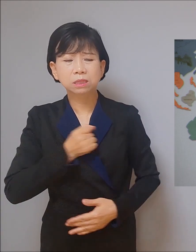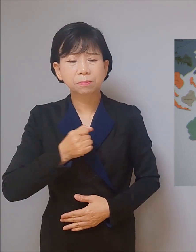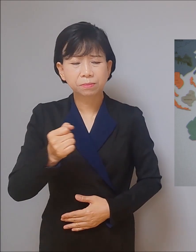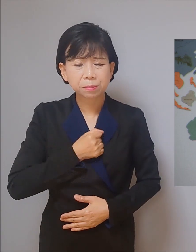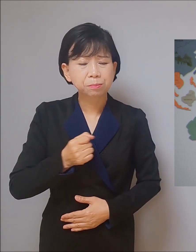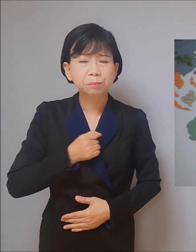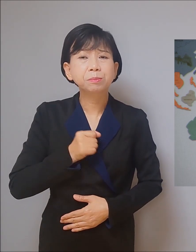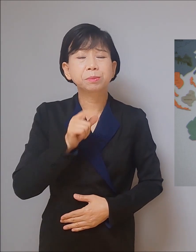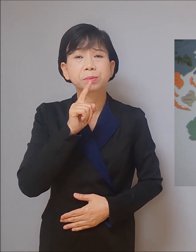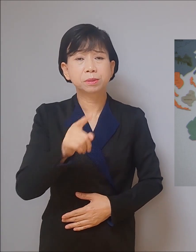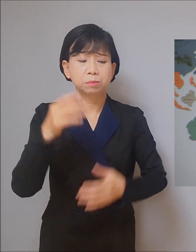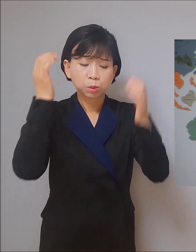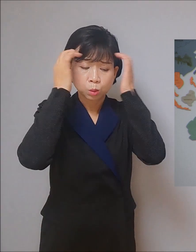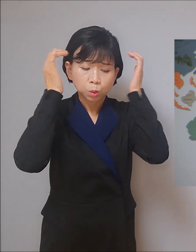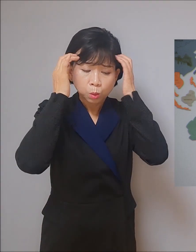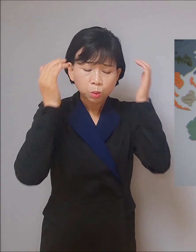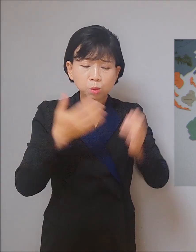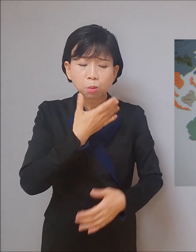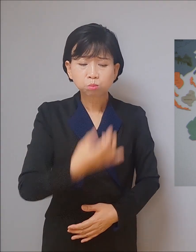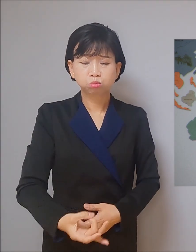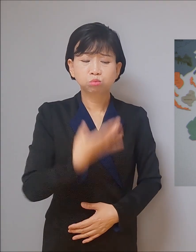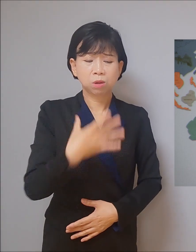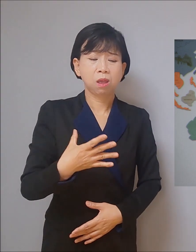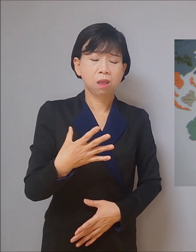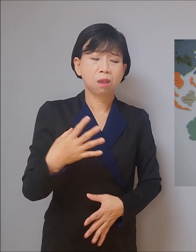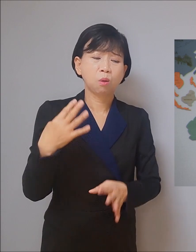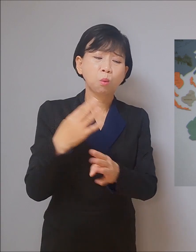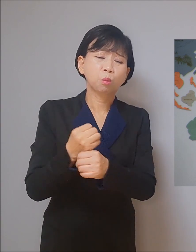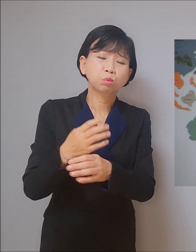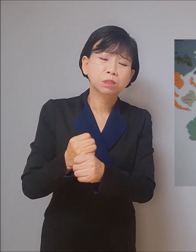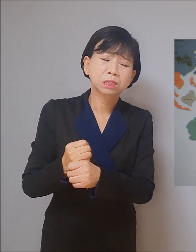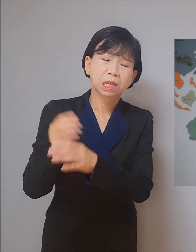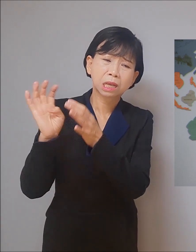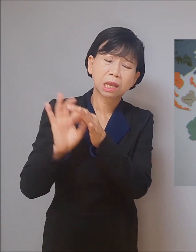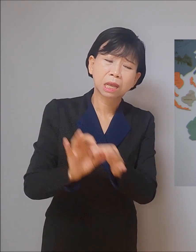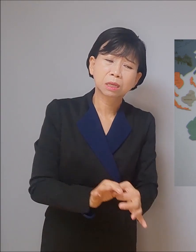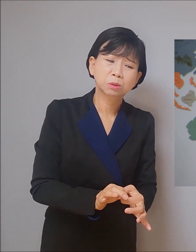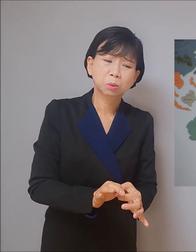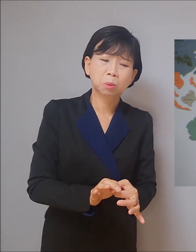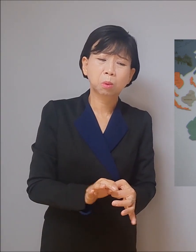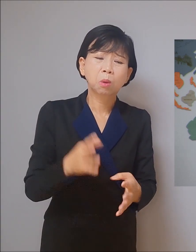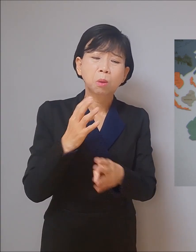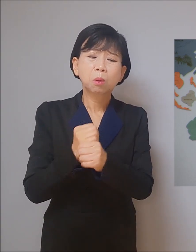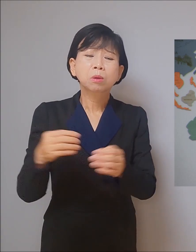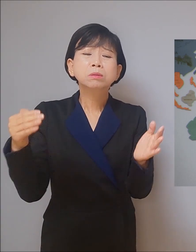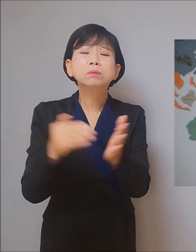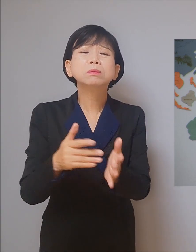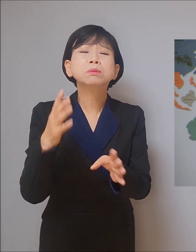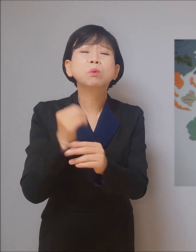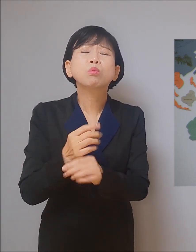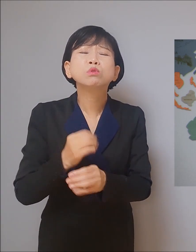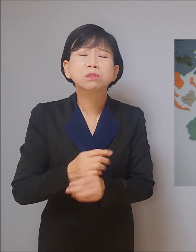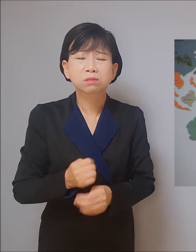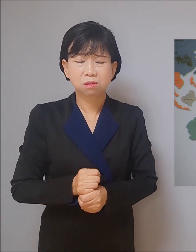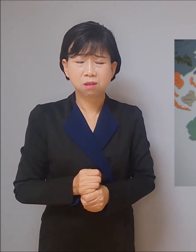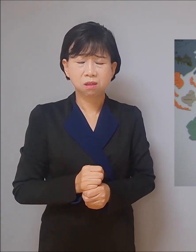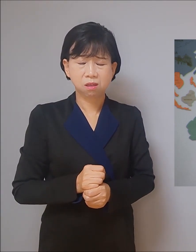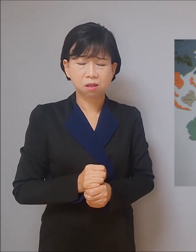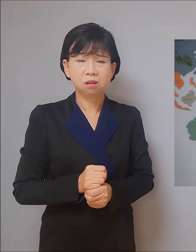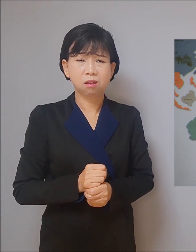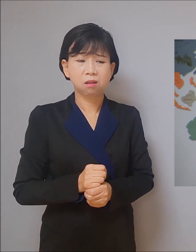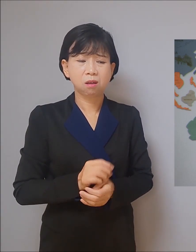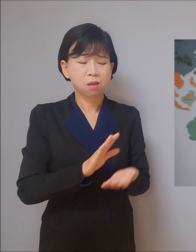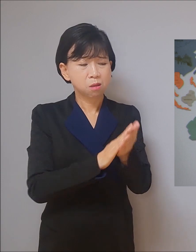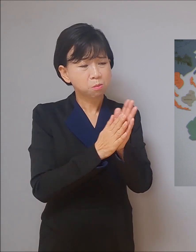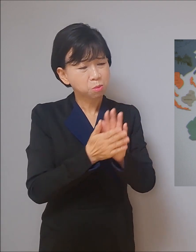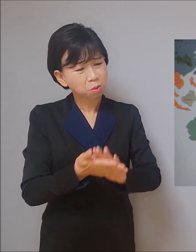답답해합니다. 고통과 불행은 언제까지 계속될 것인지 정말 이 살아가는 인생이 싫은 거지요. 과연 이런 인간들이